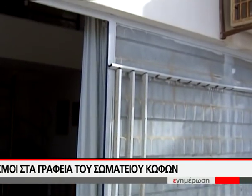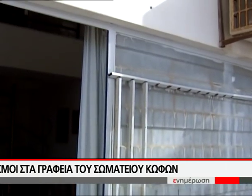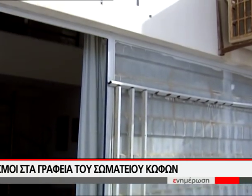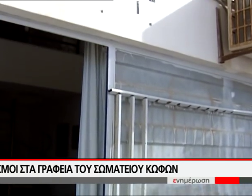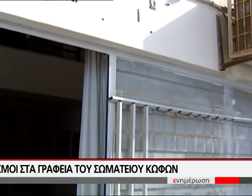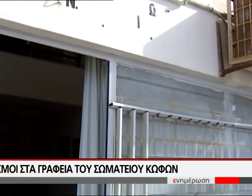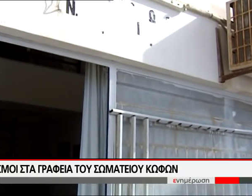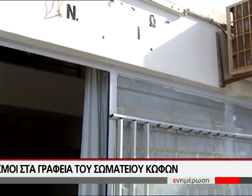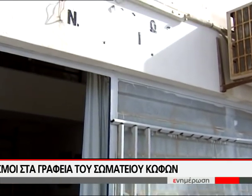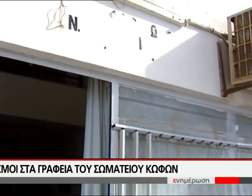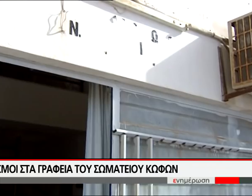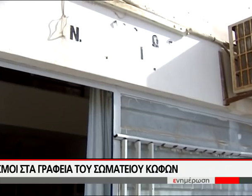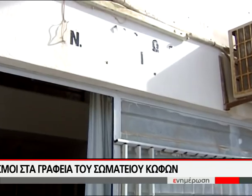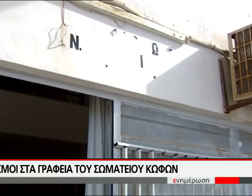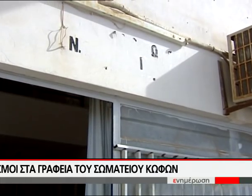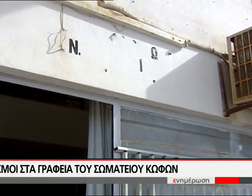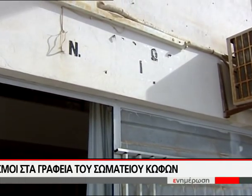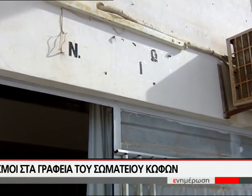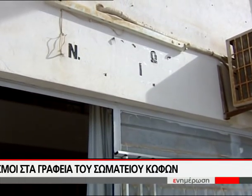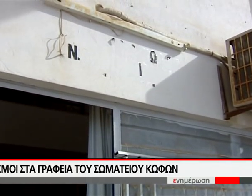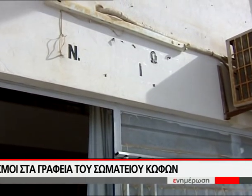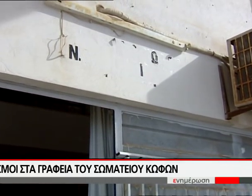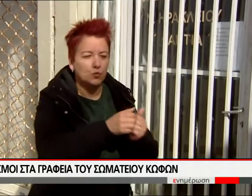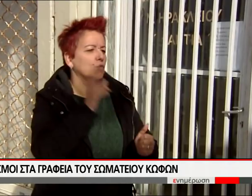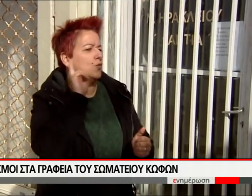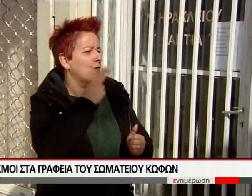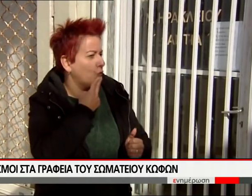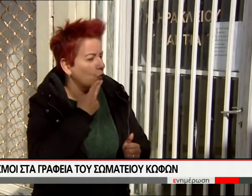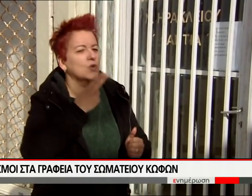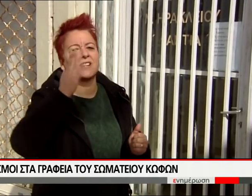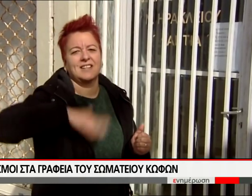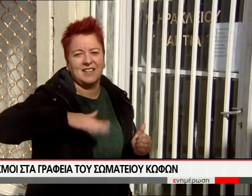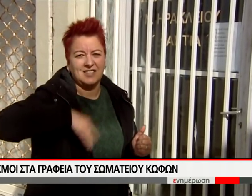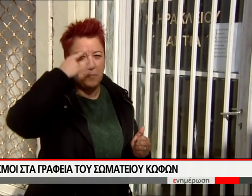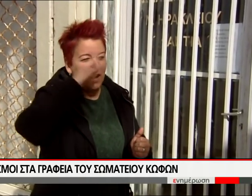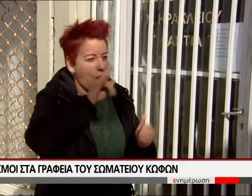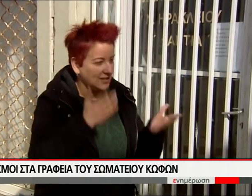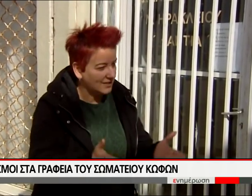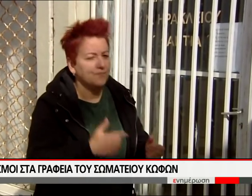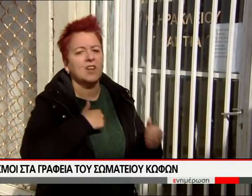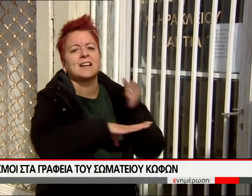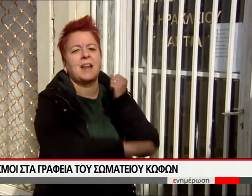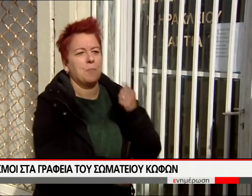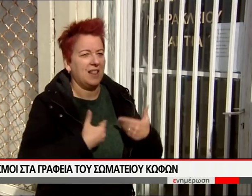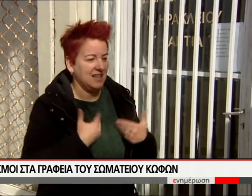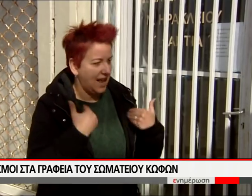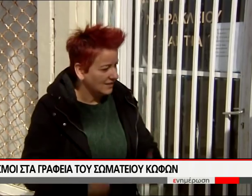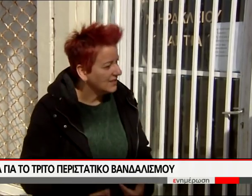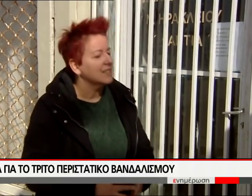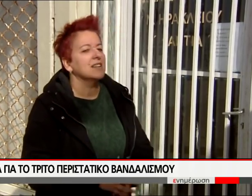αυτό δυστυχώς δεν κατέστη δυνατό. Όπως καταγγέλουν τα μέλη των σωματείων, αυτό είναι το τρίτο περιστατικό βανδαλισμού που